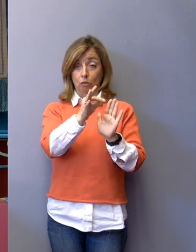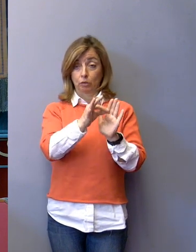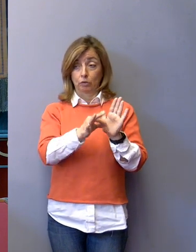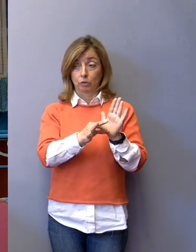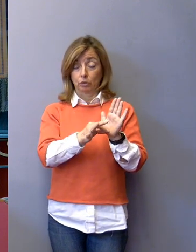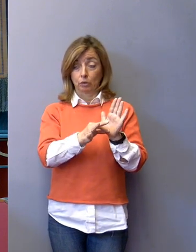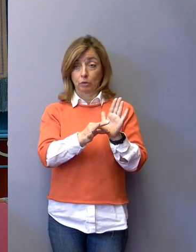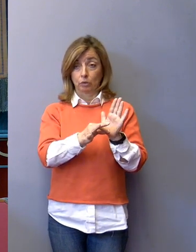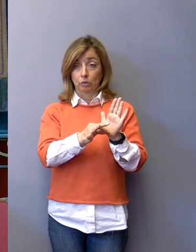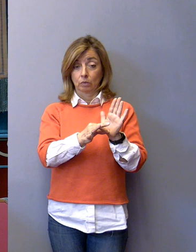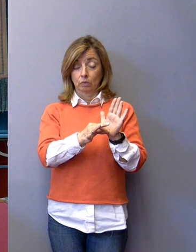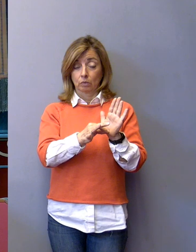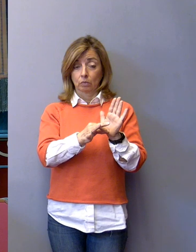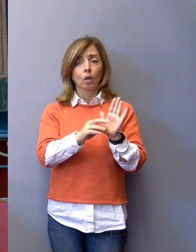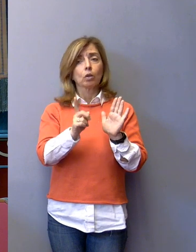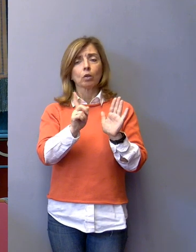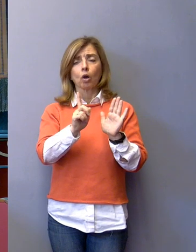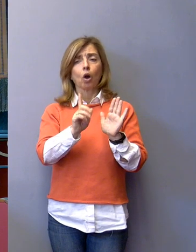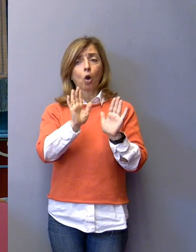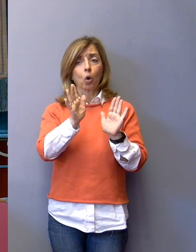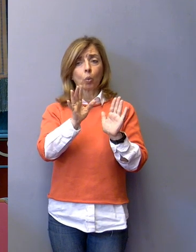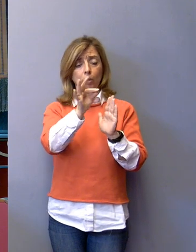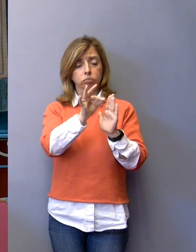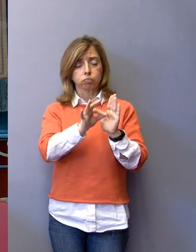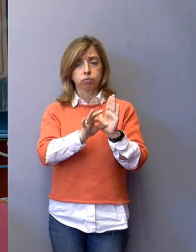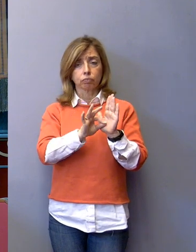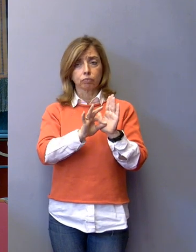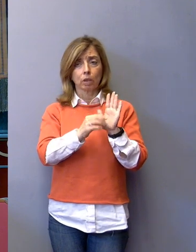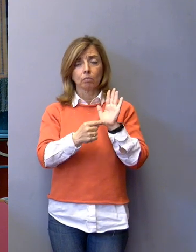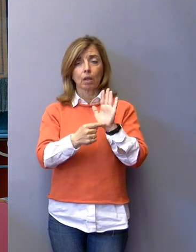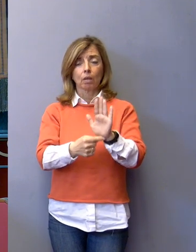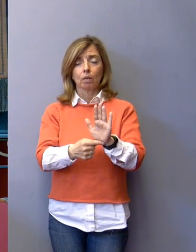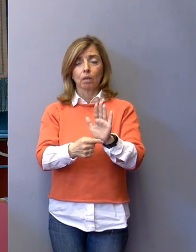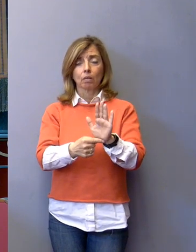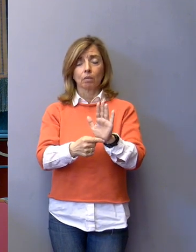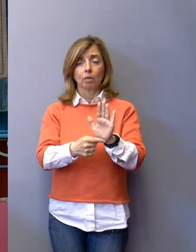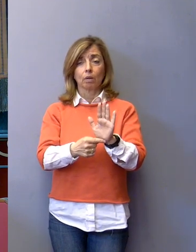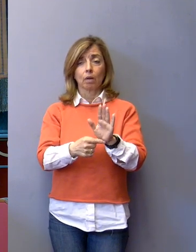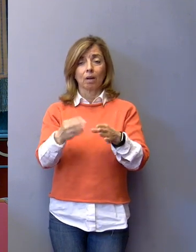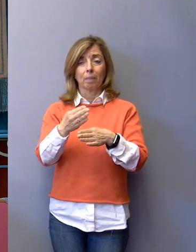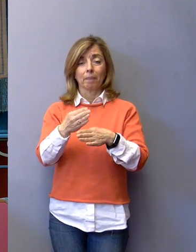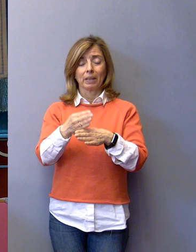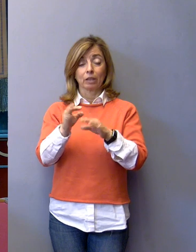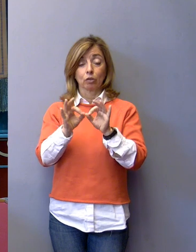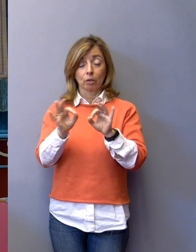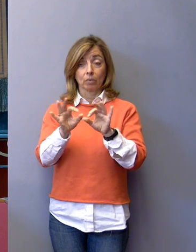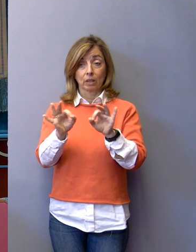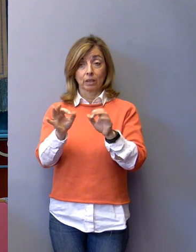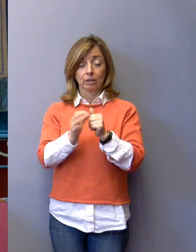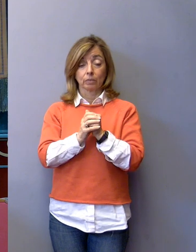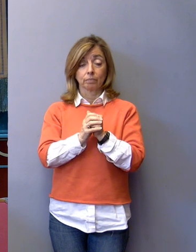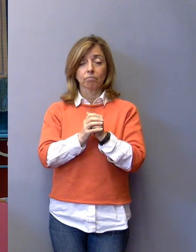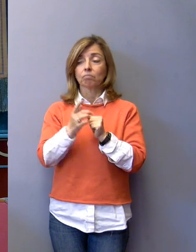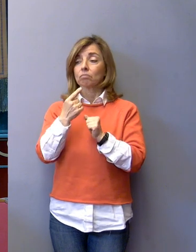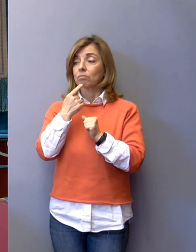dal Partito No tutti tutti e 15 dal Partito Democratico chi provvede con